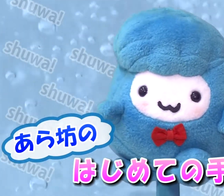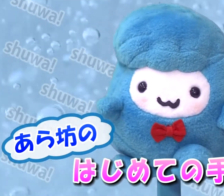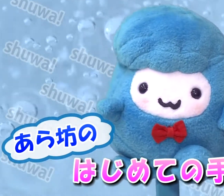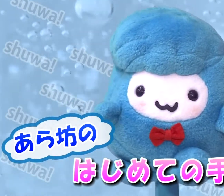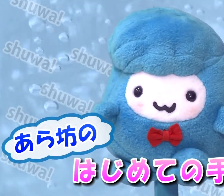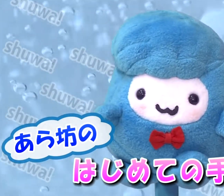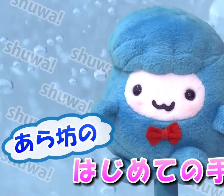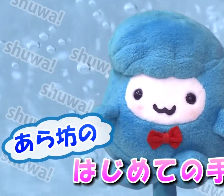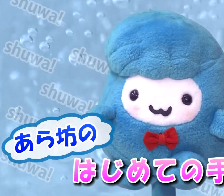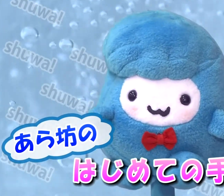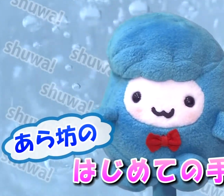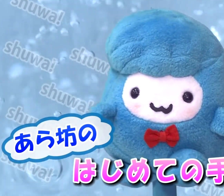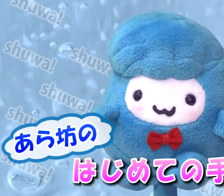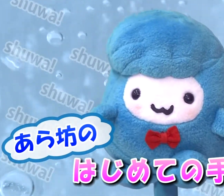アラボーの初めての手話。